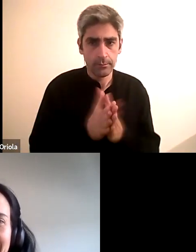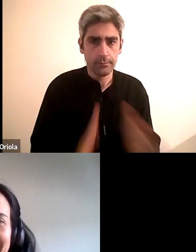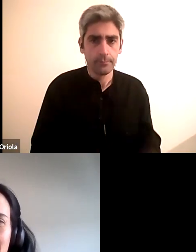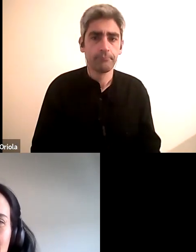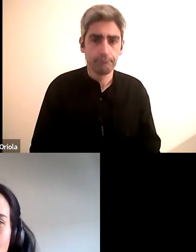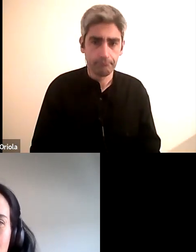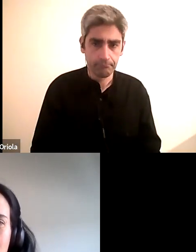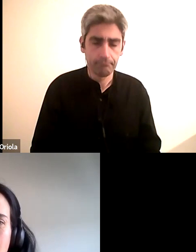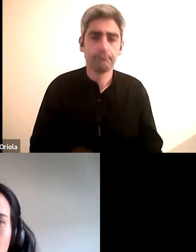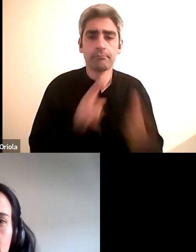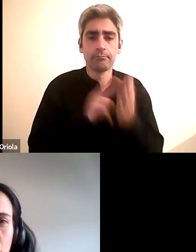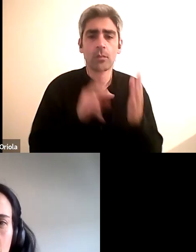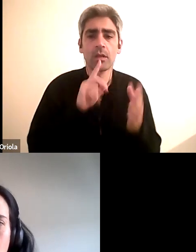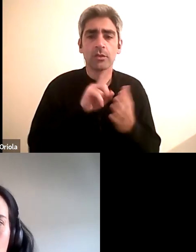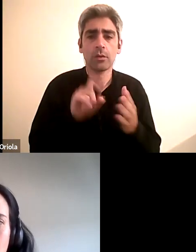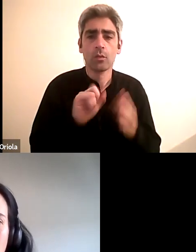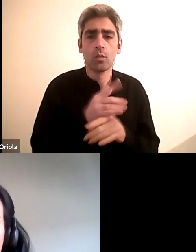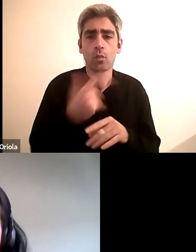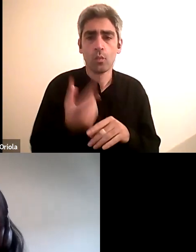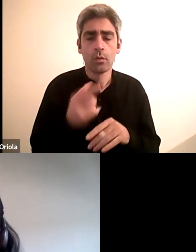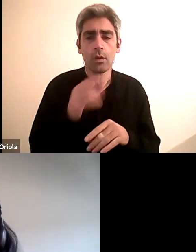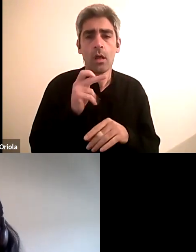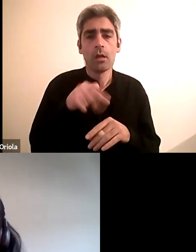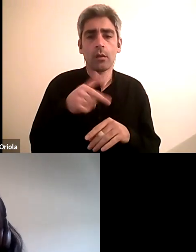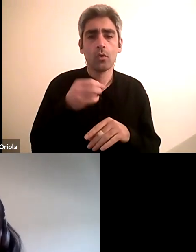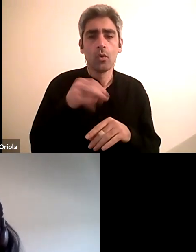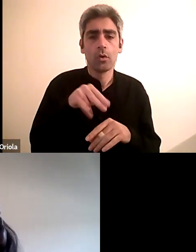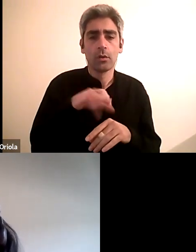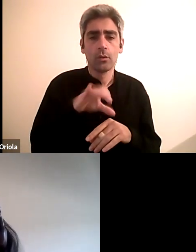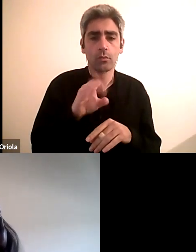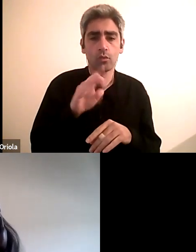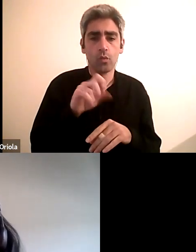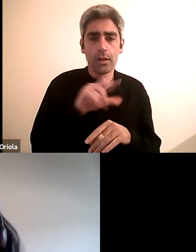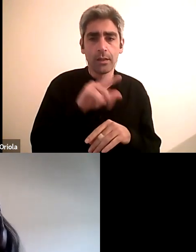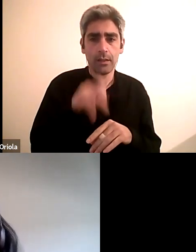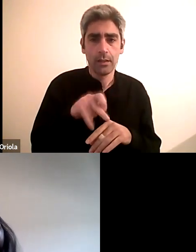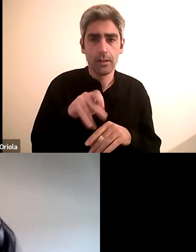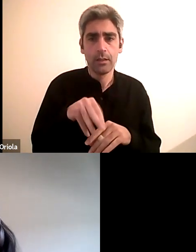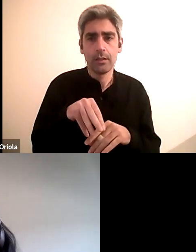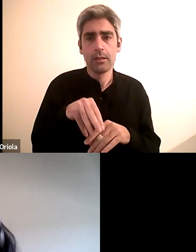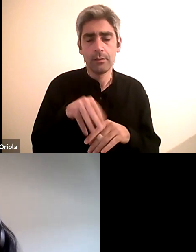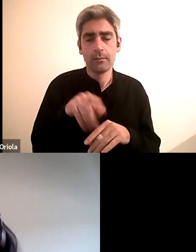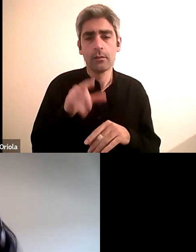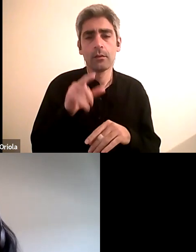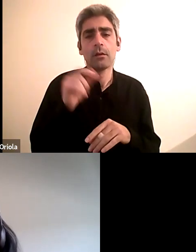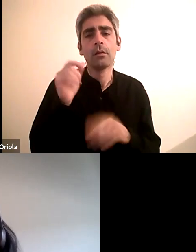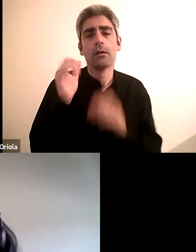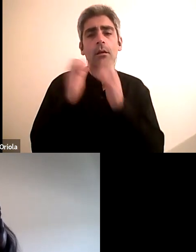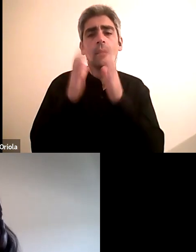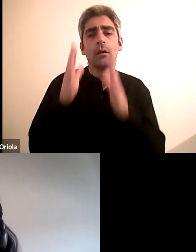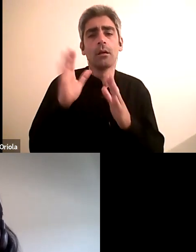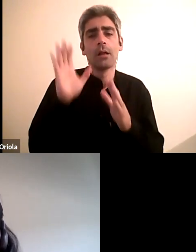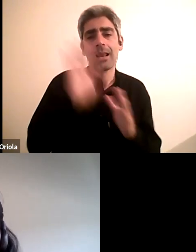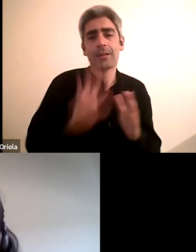Posso ler então já outra questão do António Joaquim de Albuquerque. Pergunto, as entidades nacionais continuam a considerar esta área